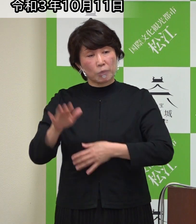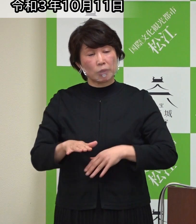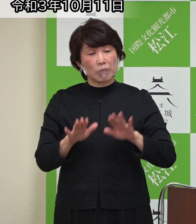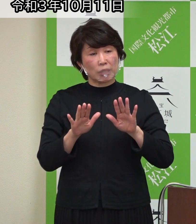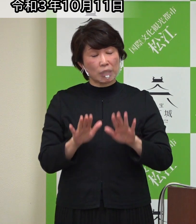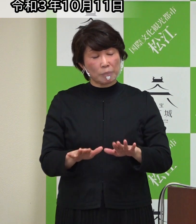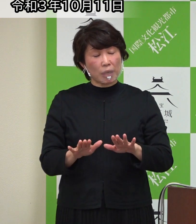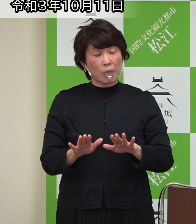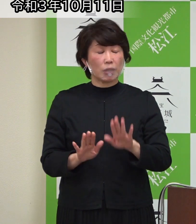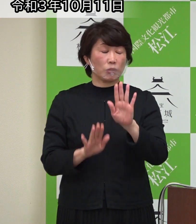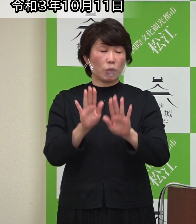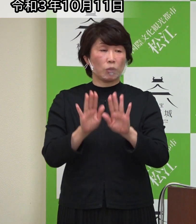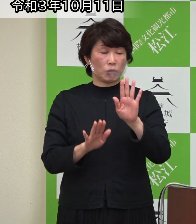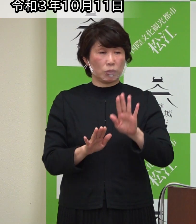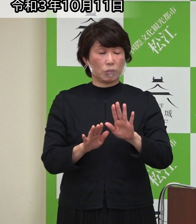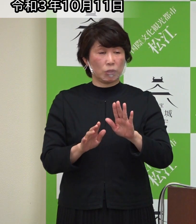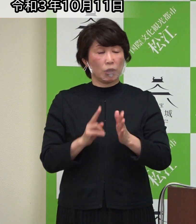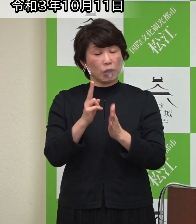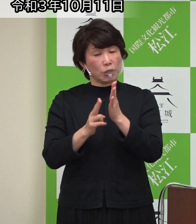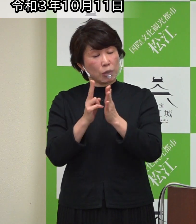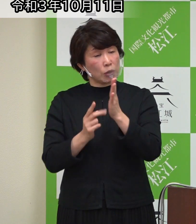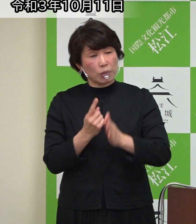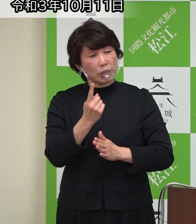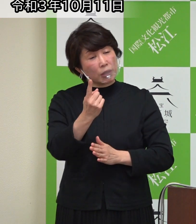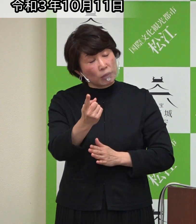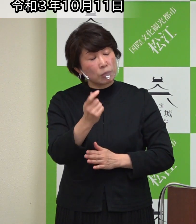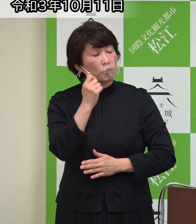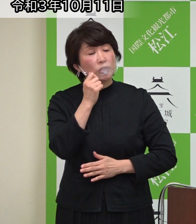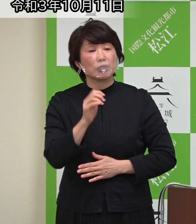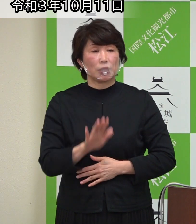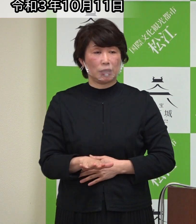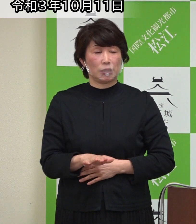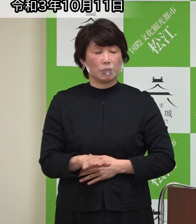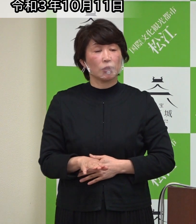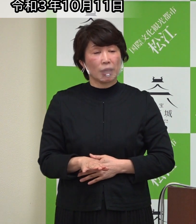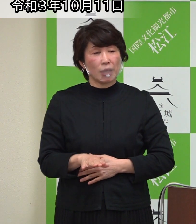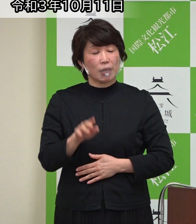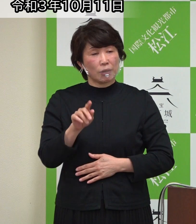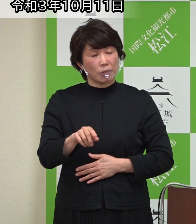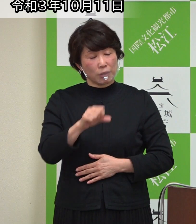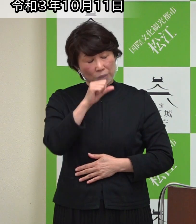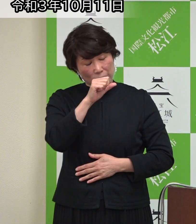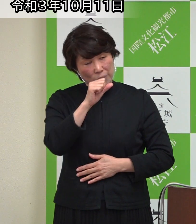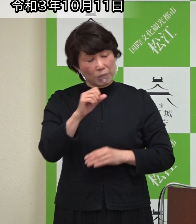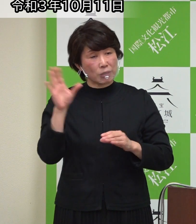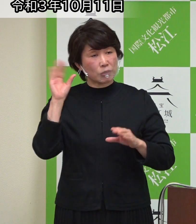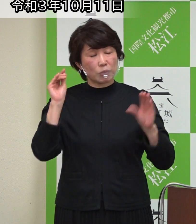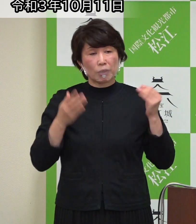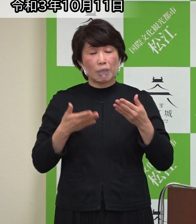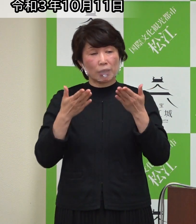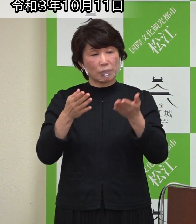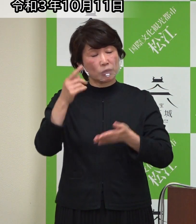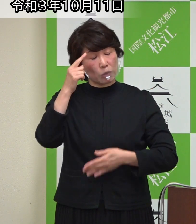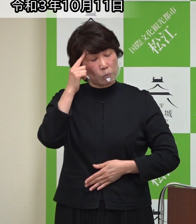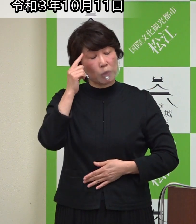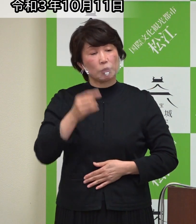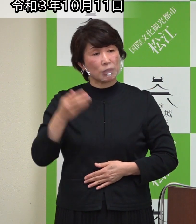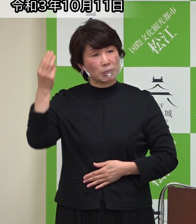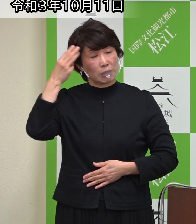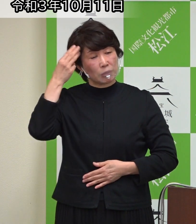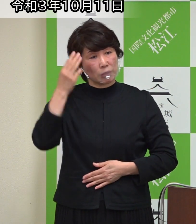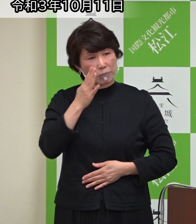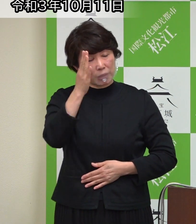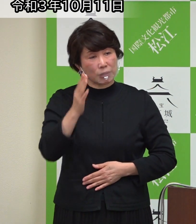ので、気にしてるんじゃないかなと思いますので、ちょっと参考までに、はい、お伝えしておきます。 ありがとうございます。参考させていただきます